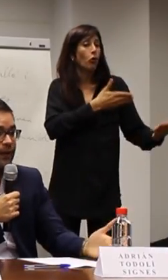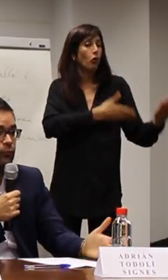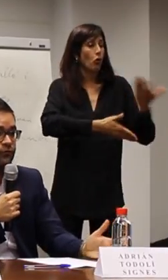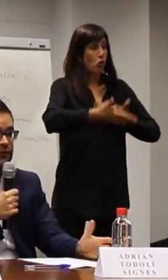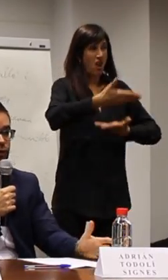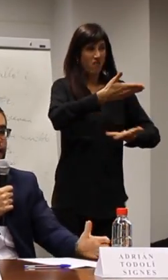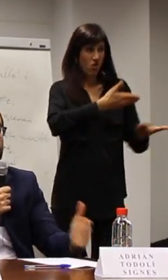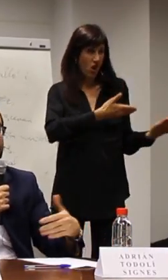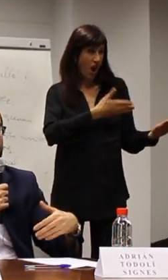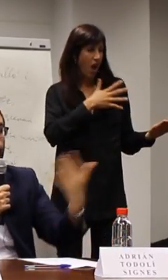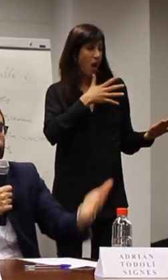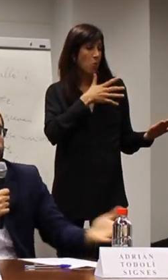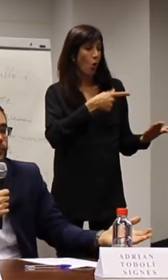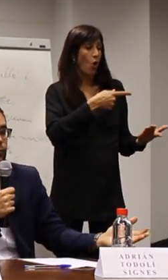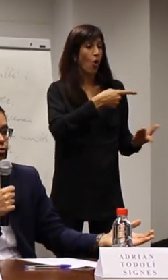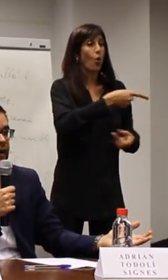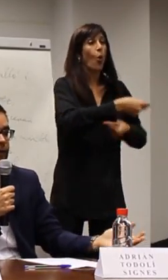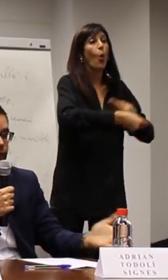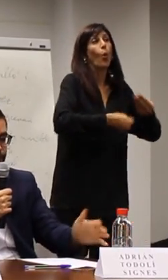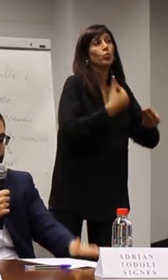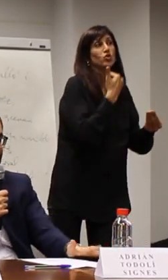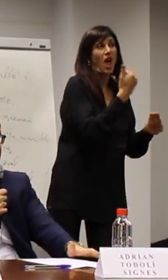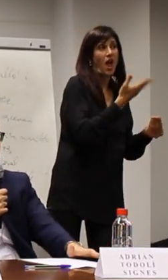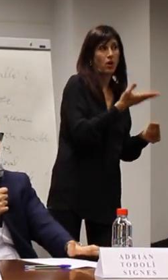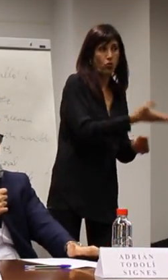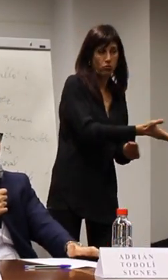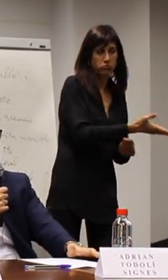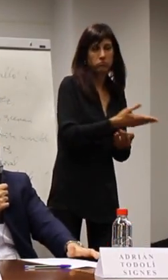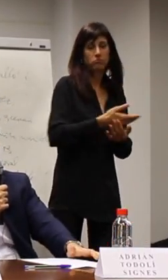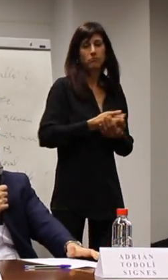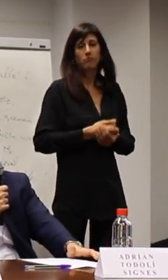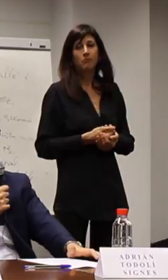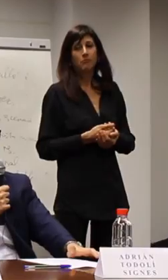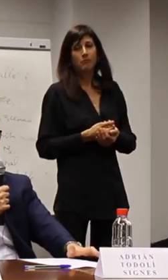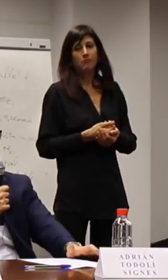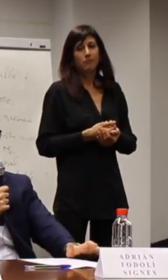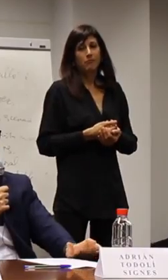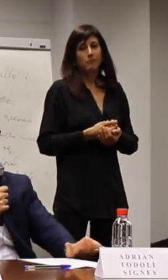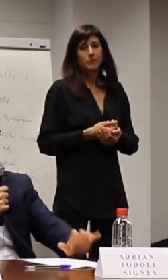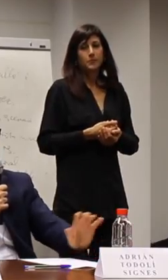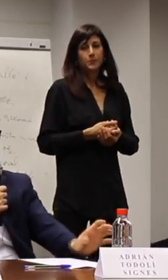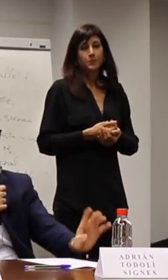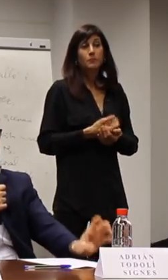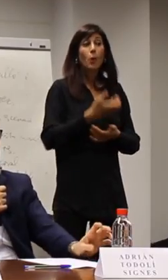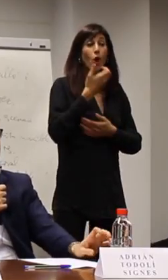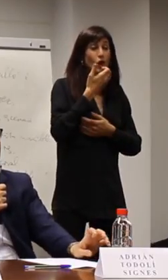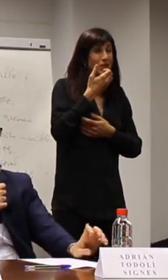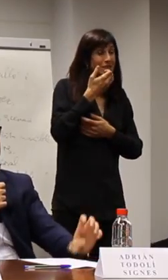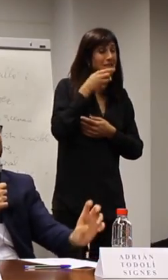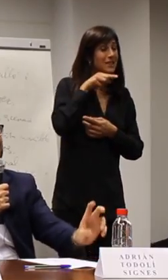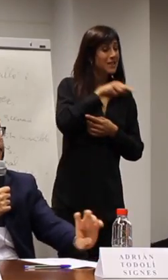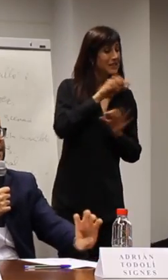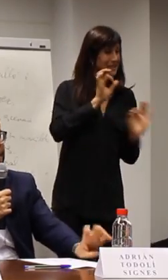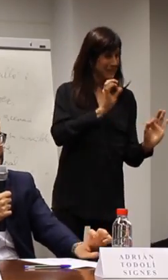uso un bien infrautilizado en vez de que todo el mundo nos compremos un taladro. Pero claro, ¿qué pasa cuando esto lo transformamos